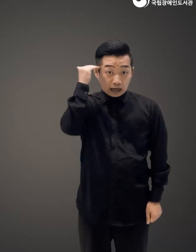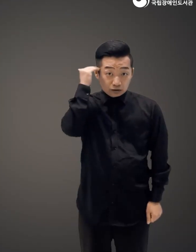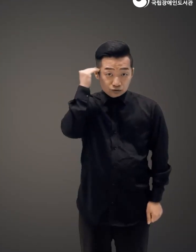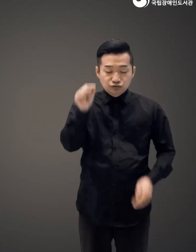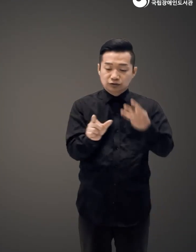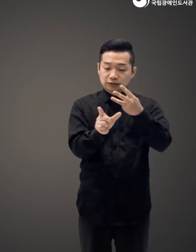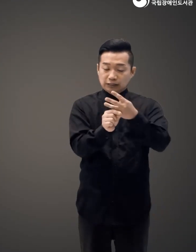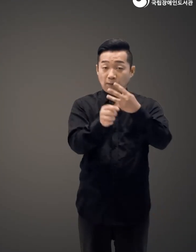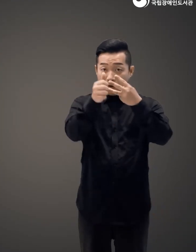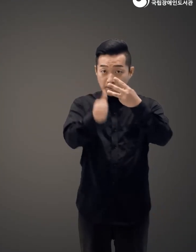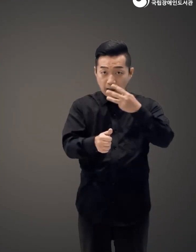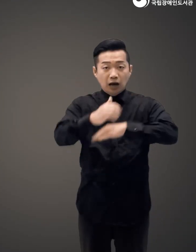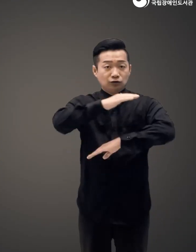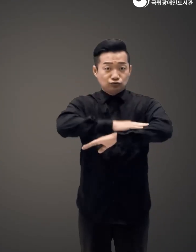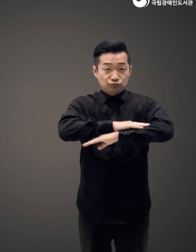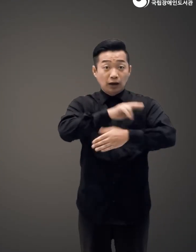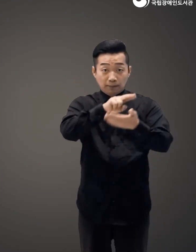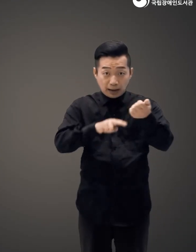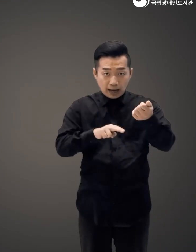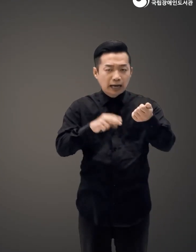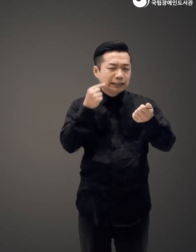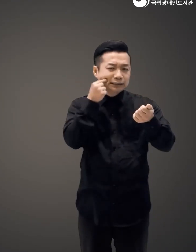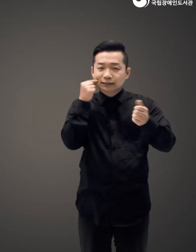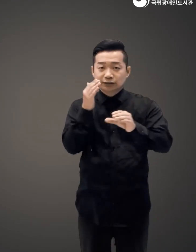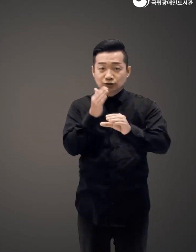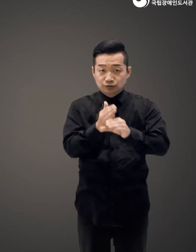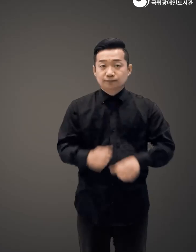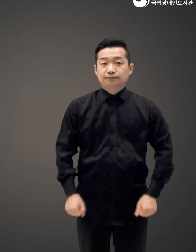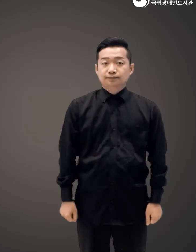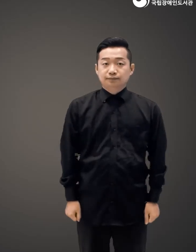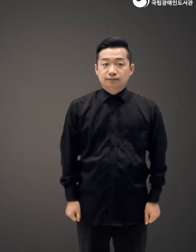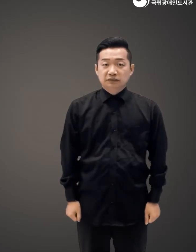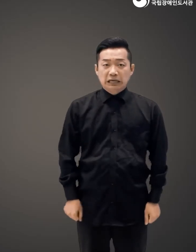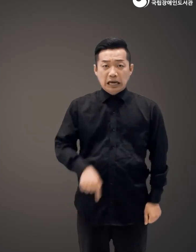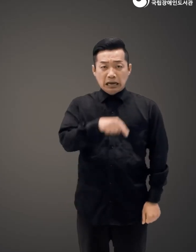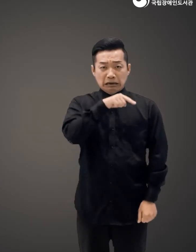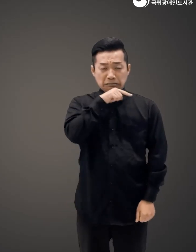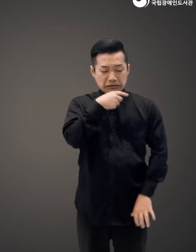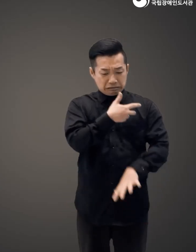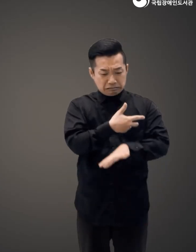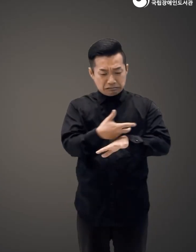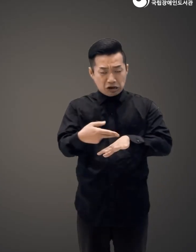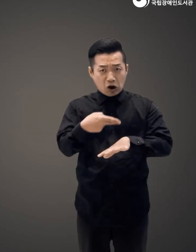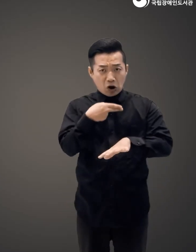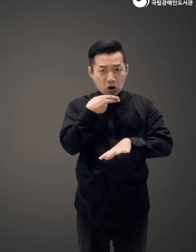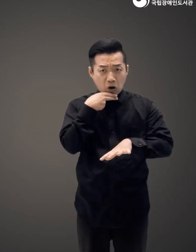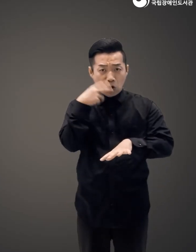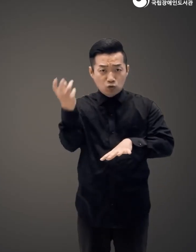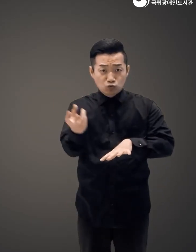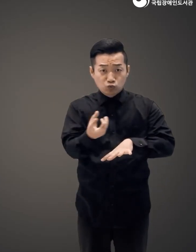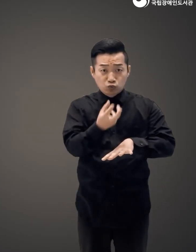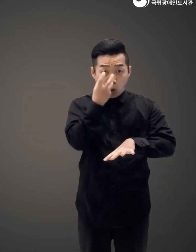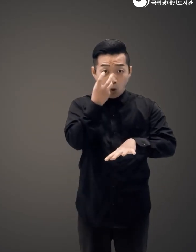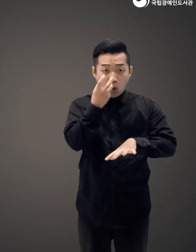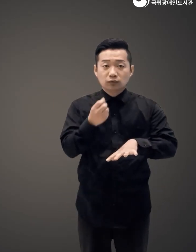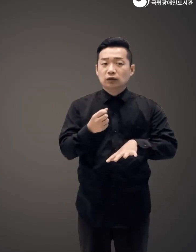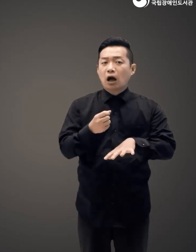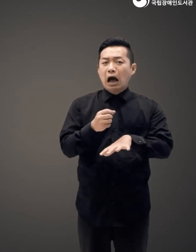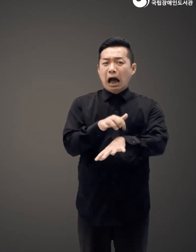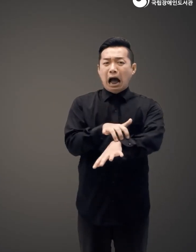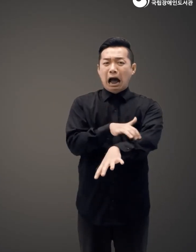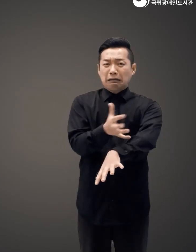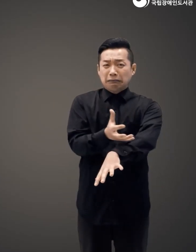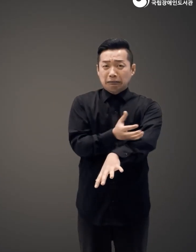3월 말 출간되어 인기 행진을 이어가고 있는 이 소설. 피 한 방울 흐르지 않는 아주 우아하고 섬세하게